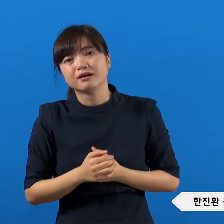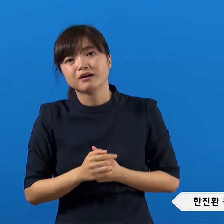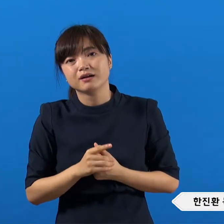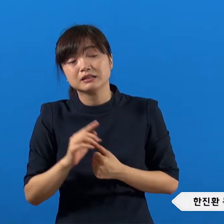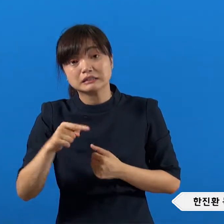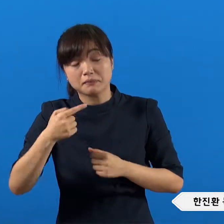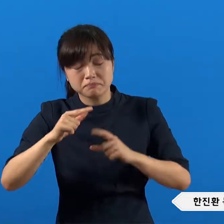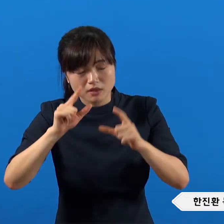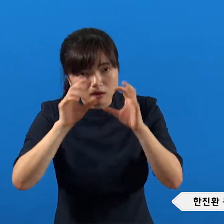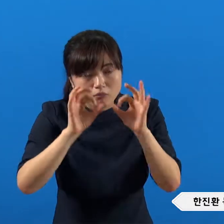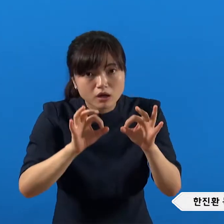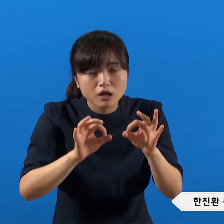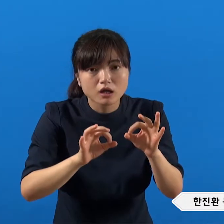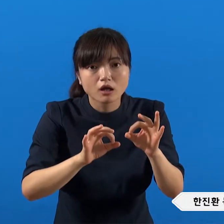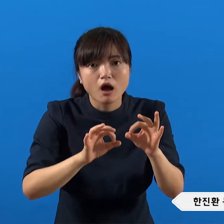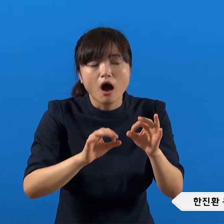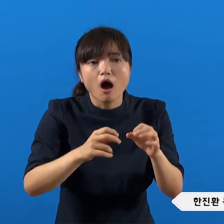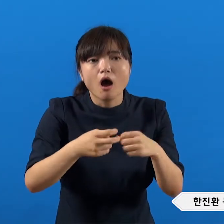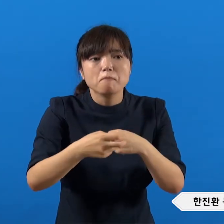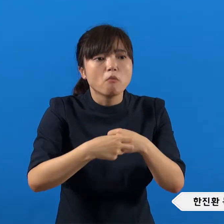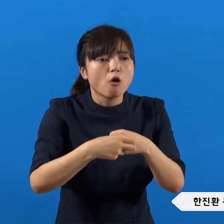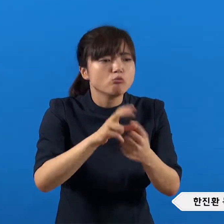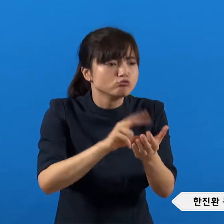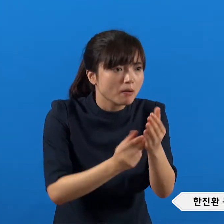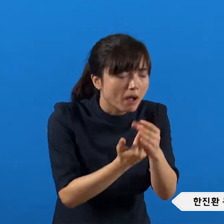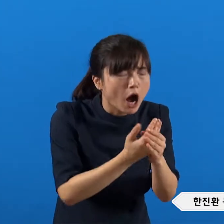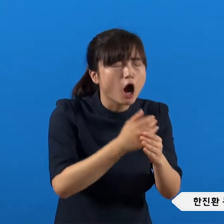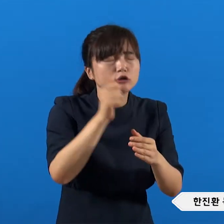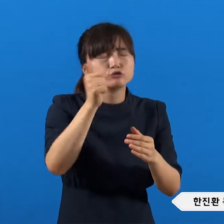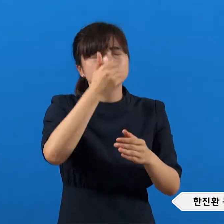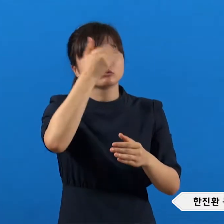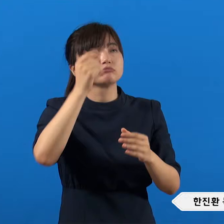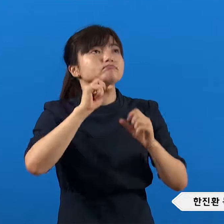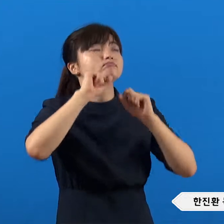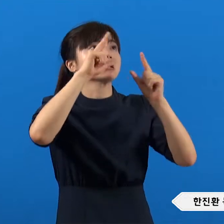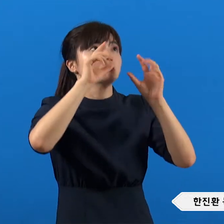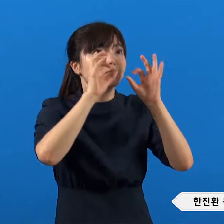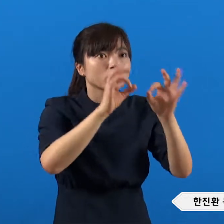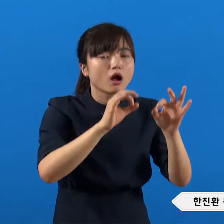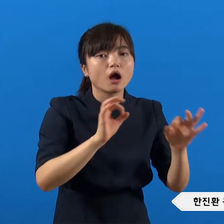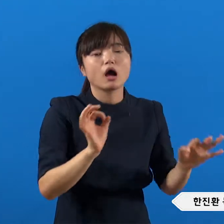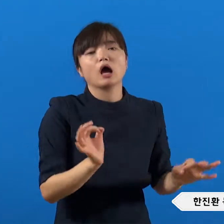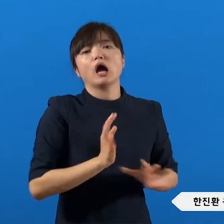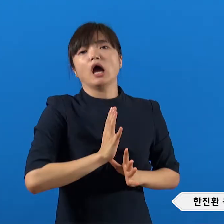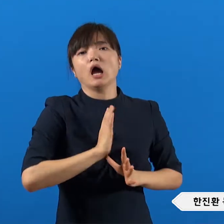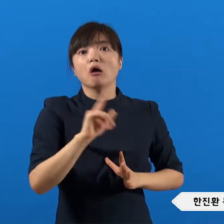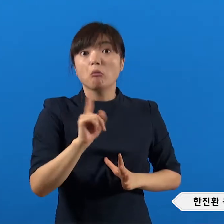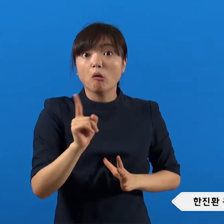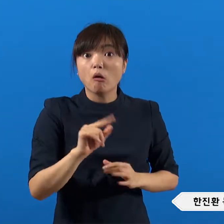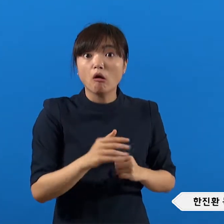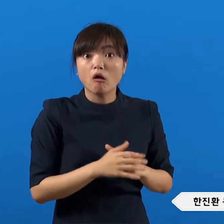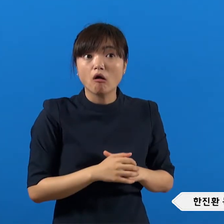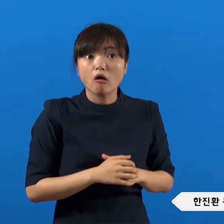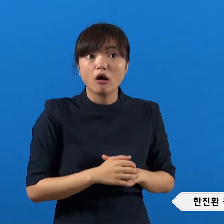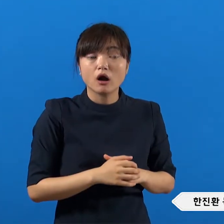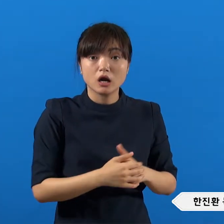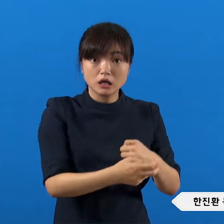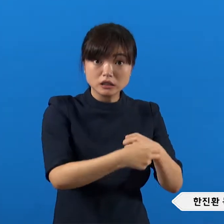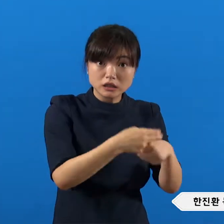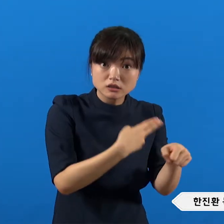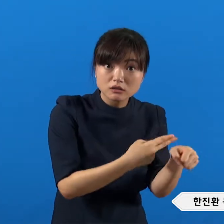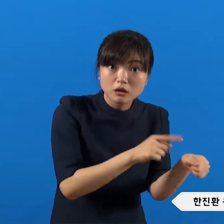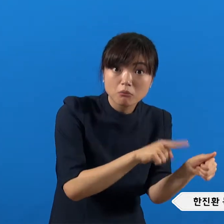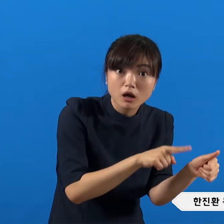다음 날 아침 병원이 소란스러워서 청년이 눈을 떴습니다. 충격적인 소식을 들었습니다.